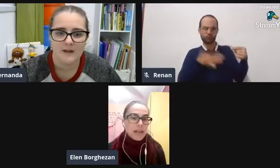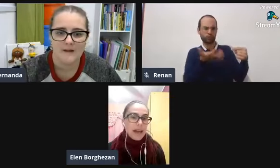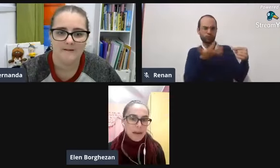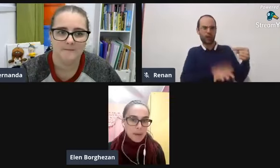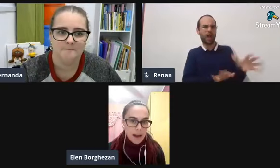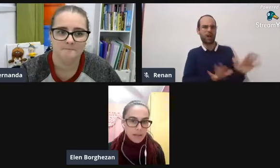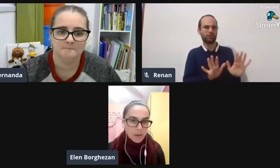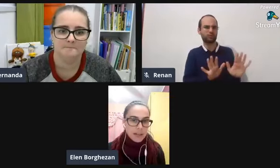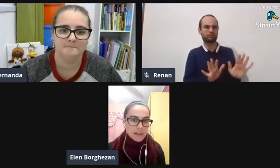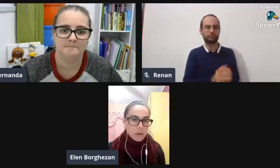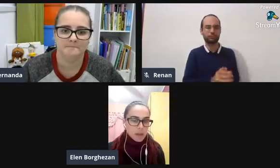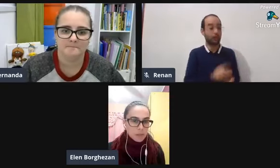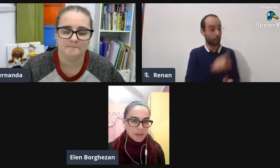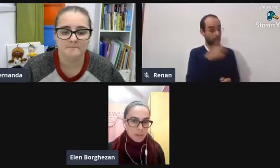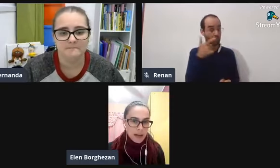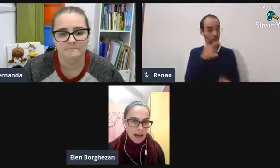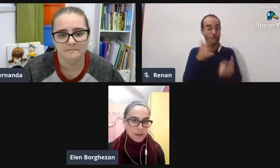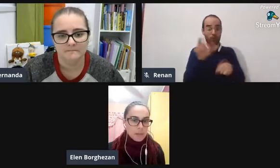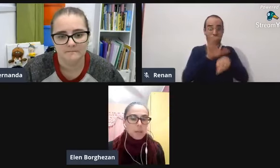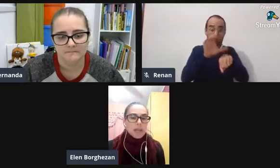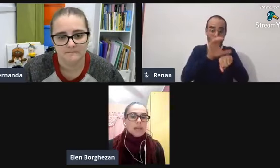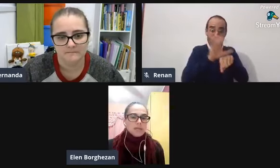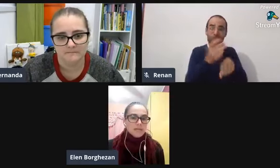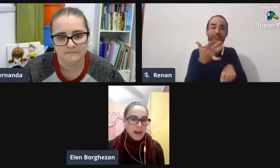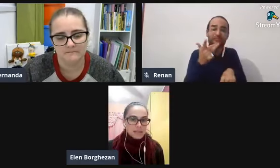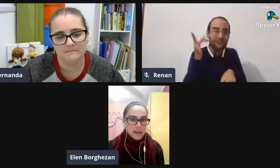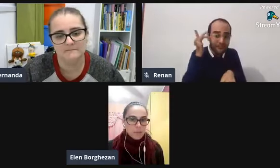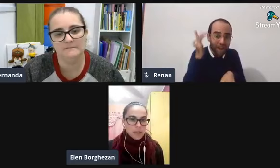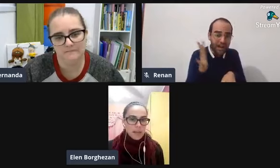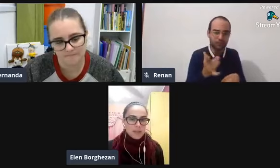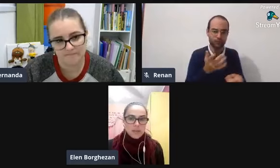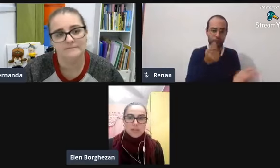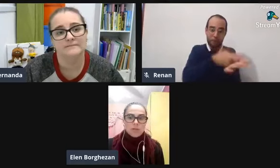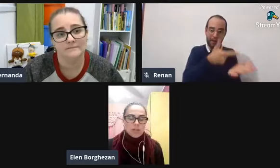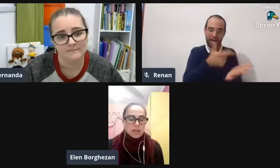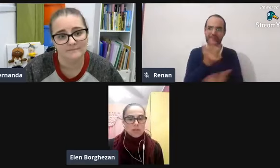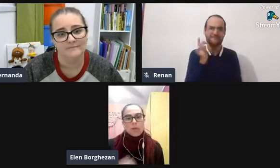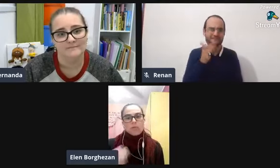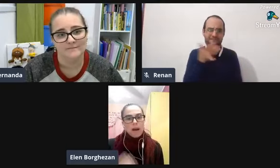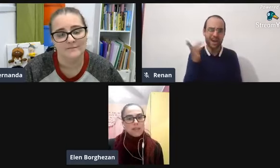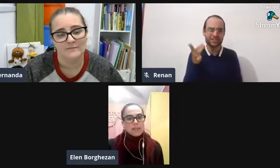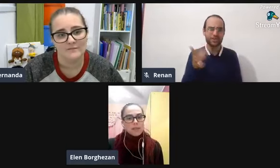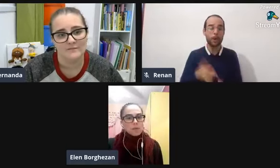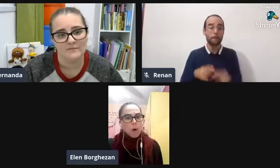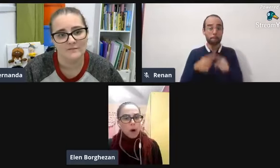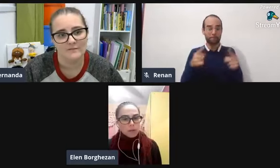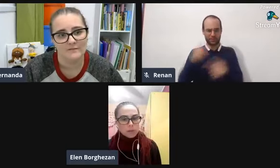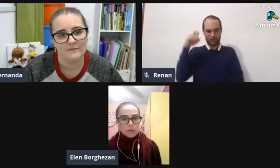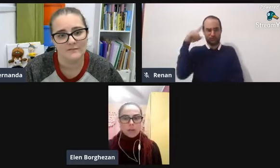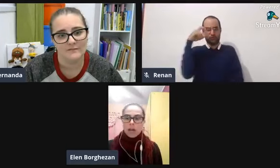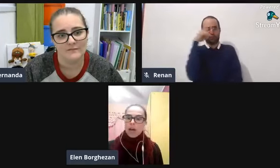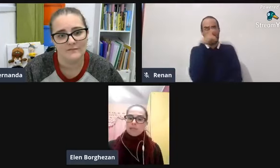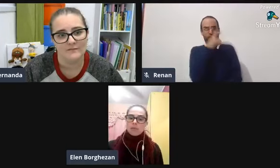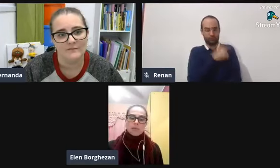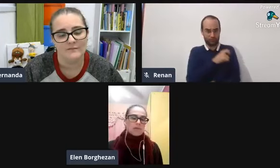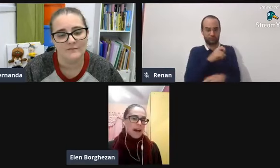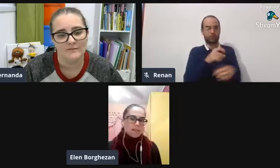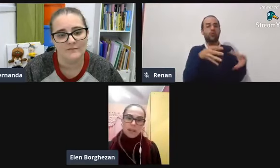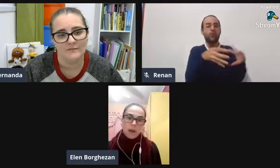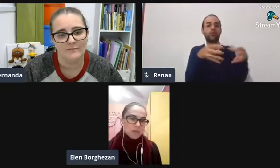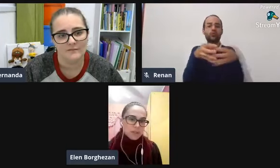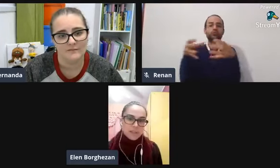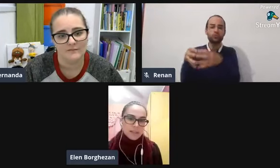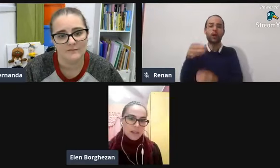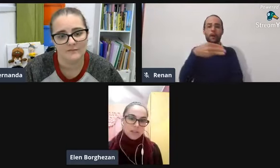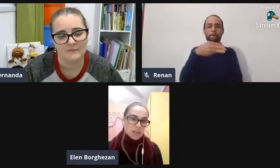fala isso, e ele é pagável, ele é tranquilo para se pagar, e por que não se faz, sabe? É difícil da gente continuar fazendo os módulos, as pessoas